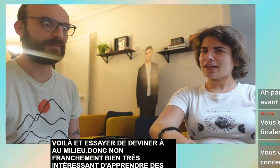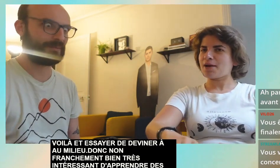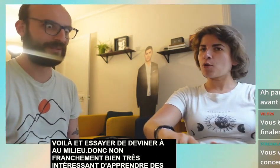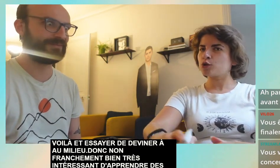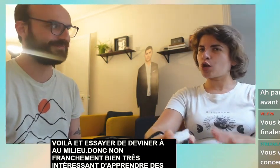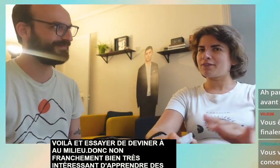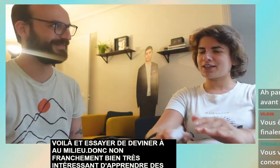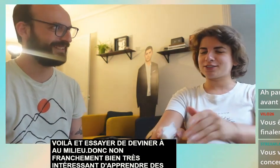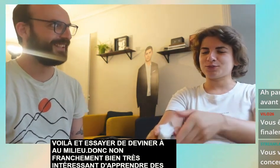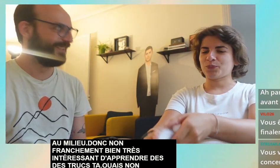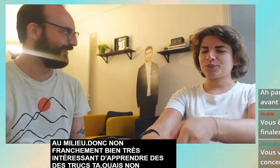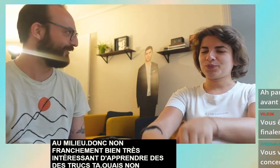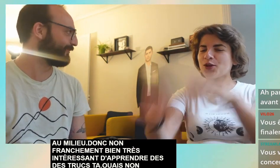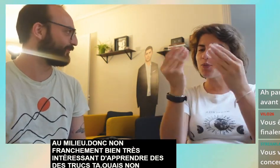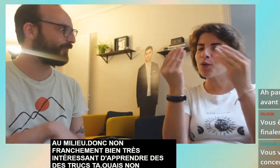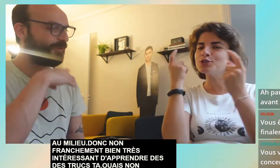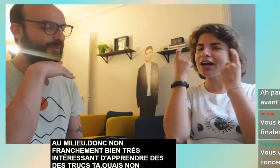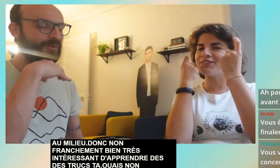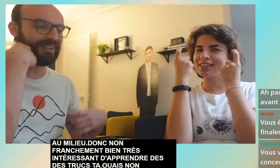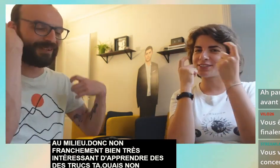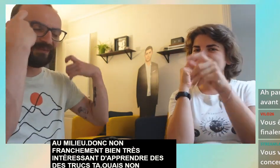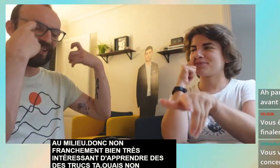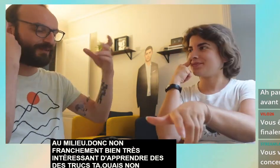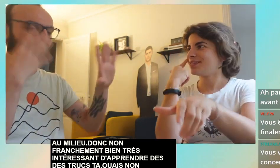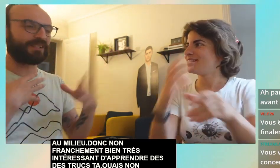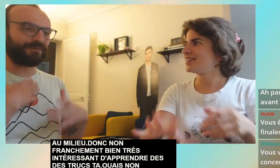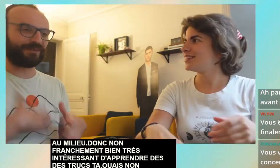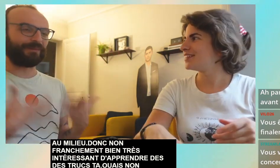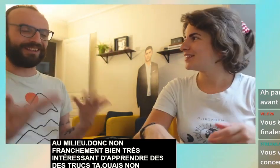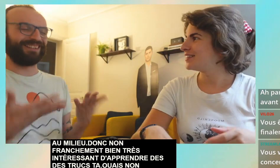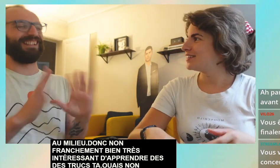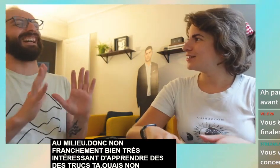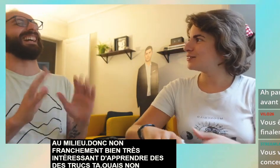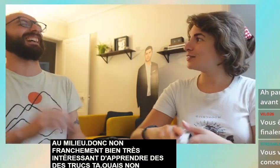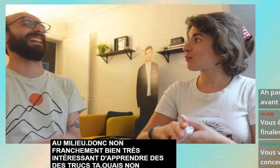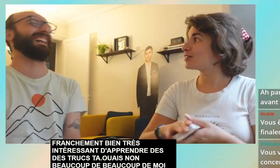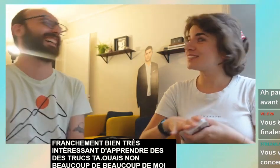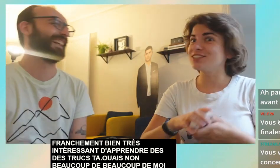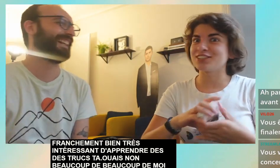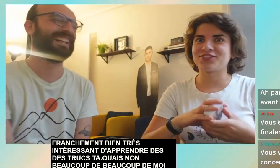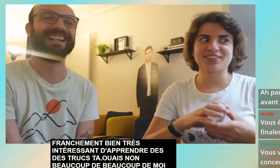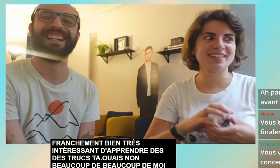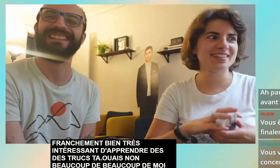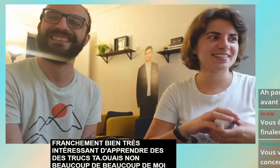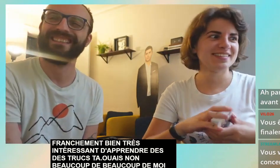Ouais. Beaucoup de réflexion. Beaucoup de Trop de réflexion. réflexion. Moi, j'ai faim maintenant. Et moi aussi, j'ai faim.